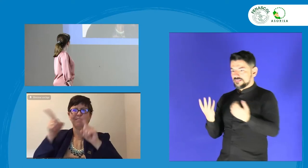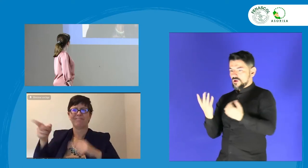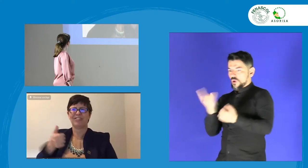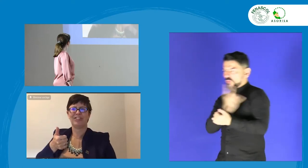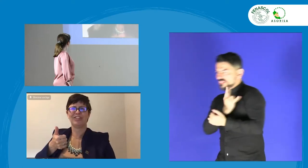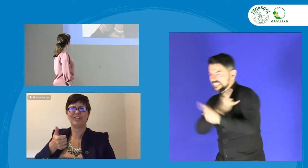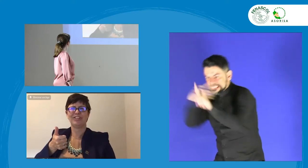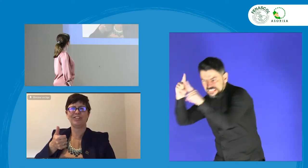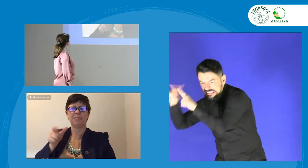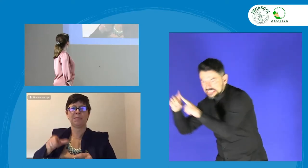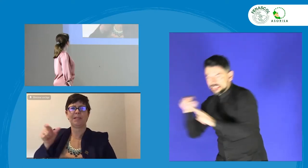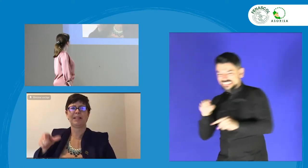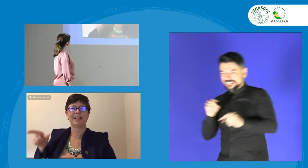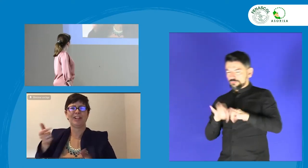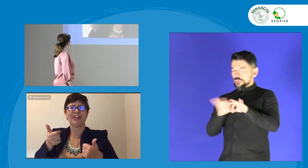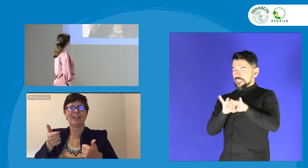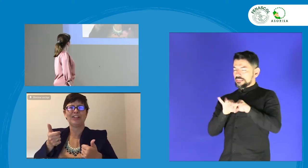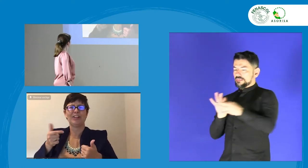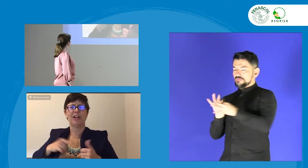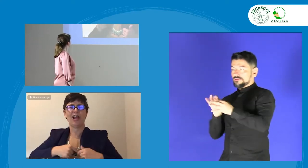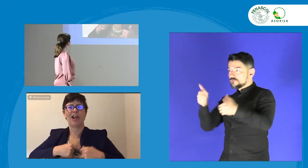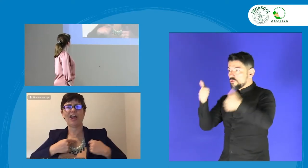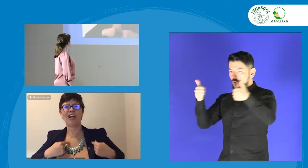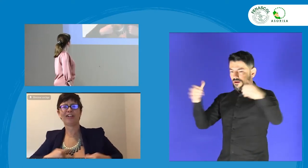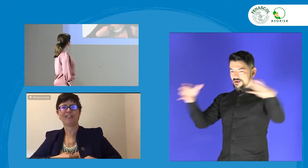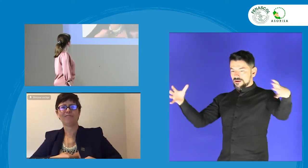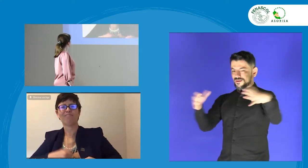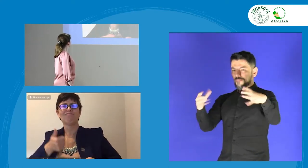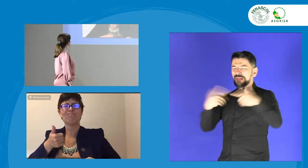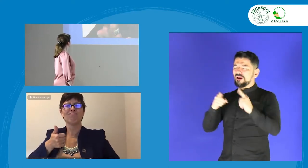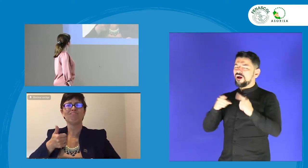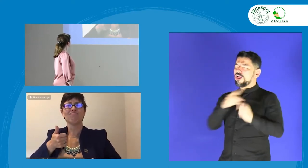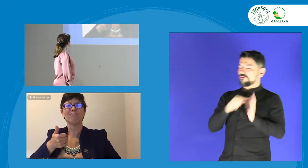familias, conectarse con las universidades, buscar